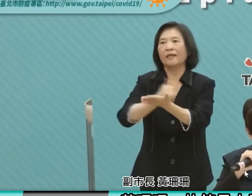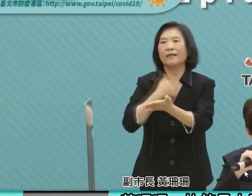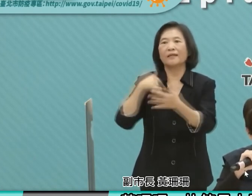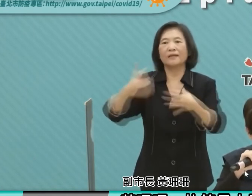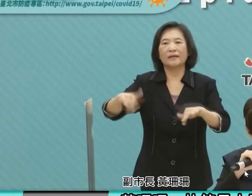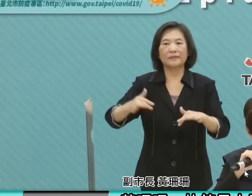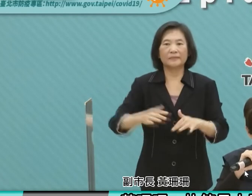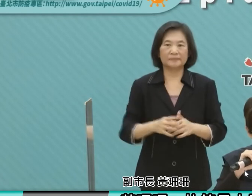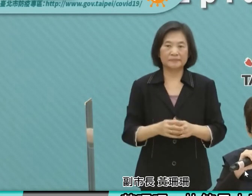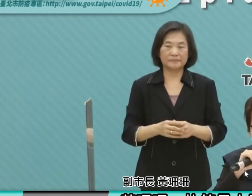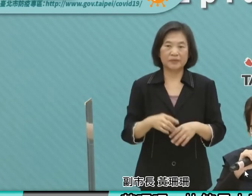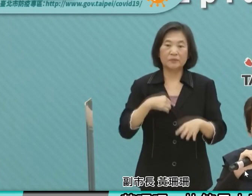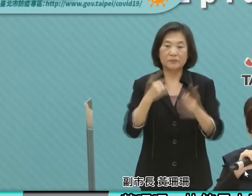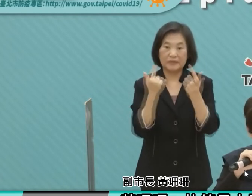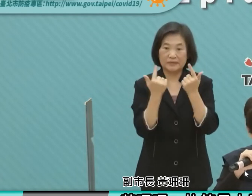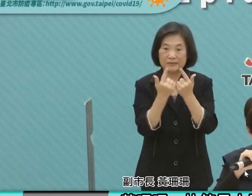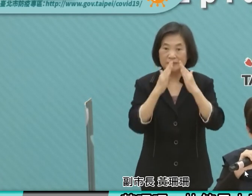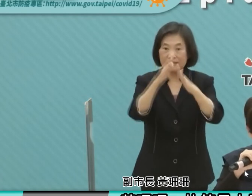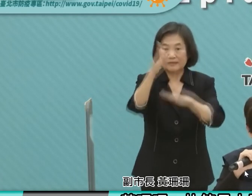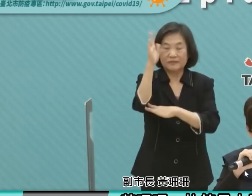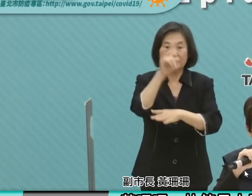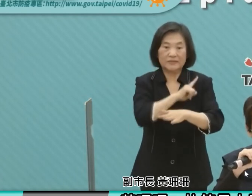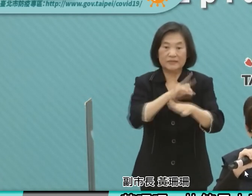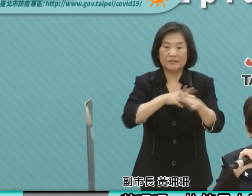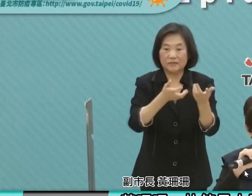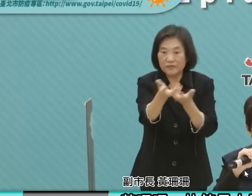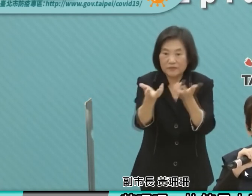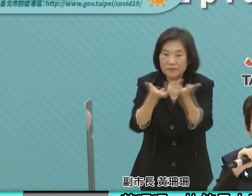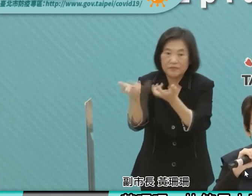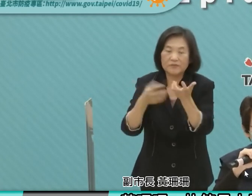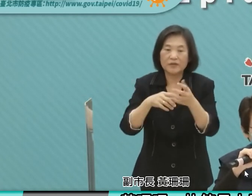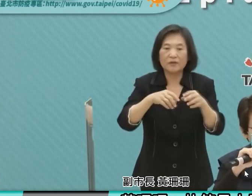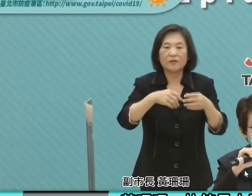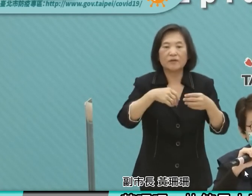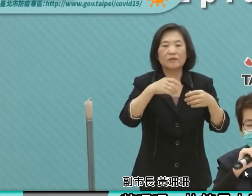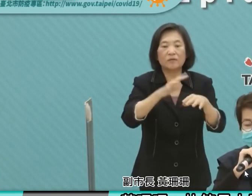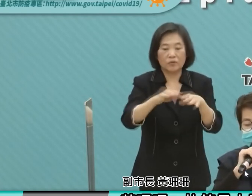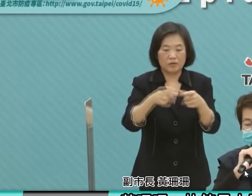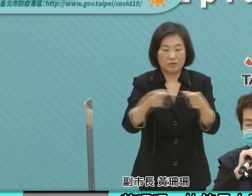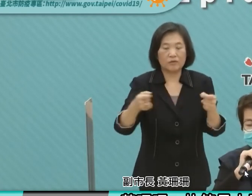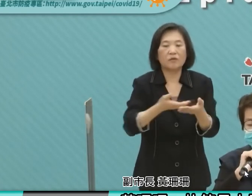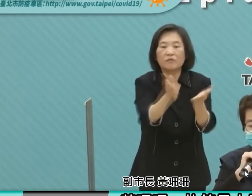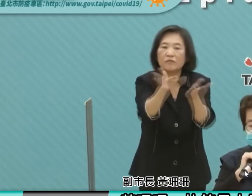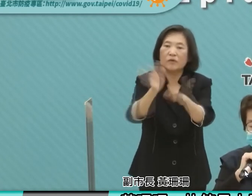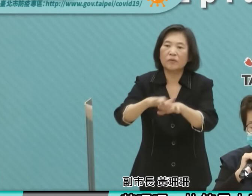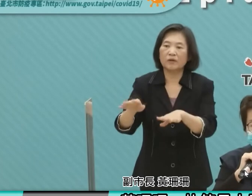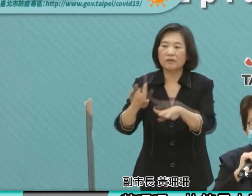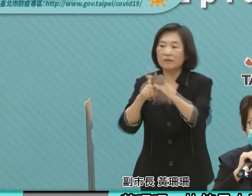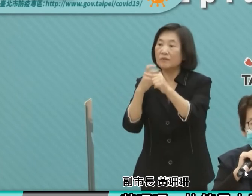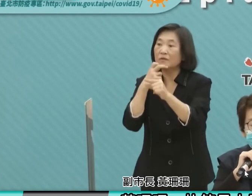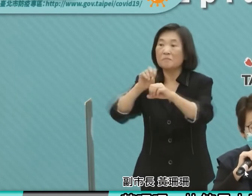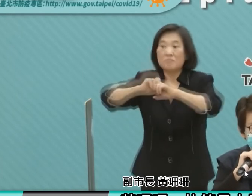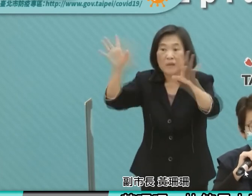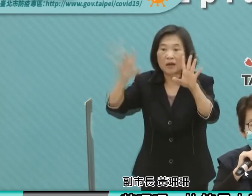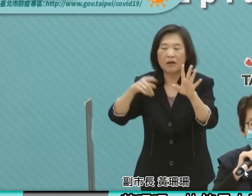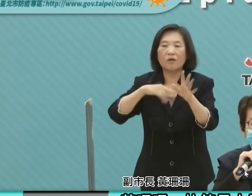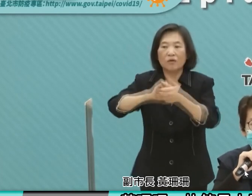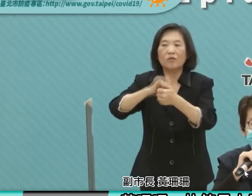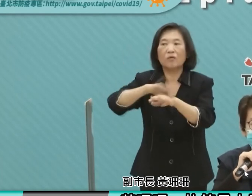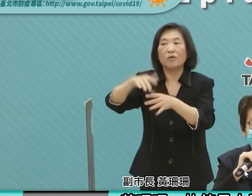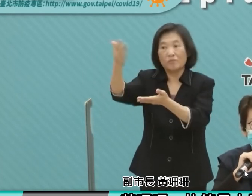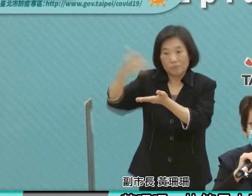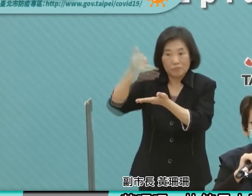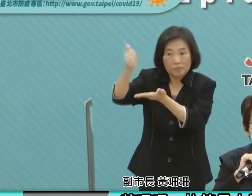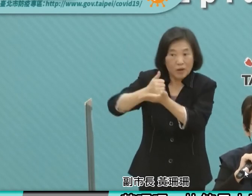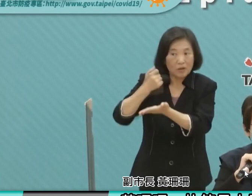说，我们自己跟中央拨付的。在台北市我们会统筹运用，但是中央拨付的数量我们会全数用在